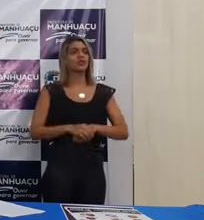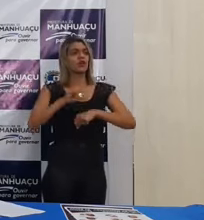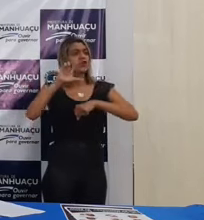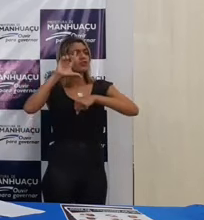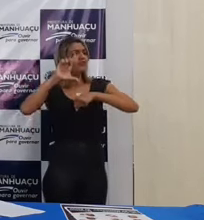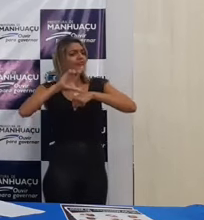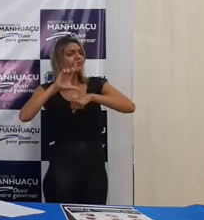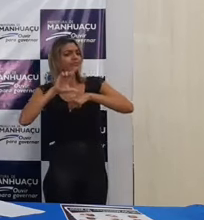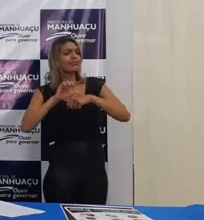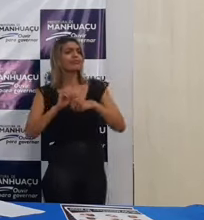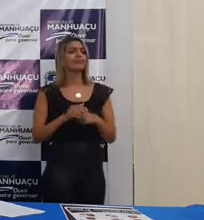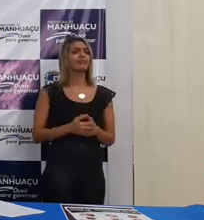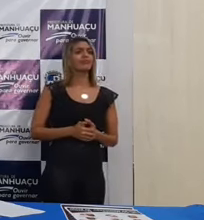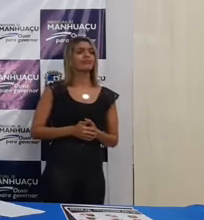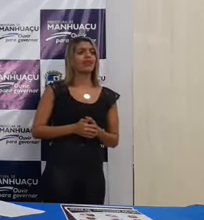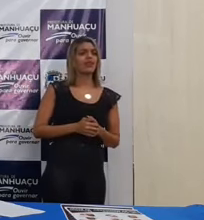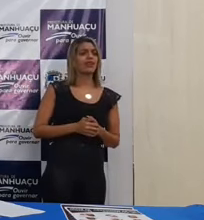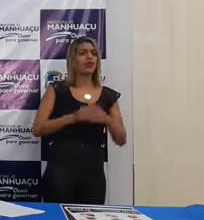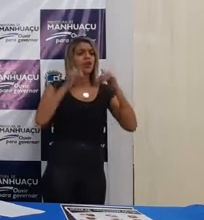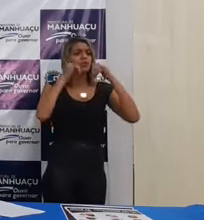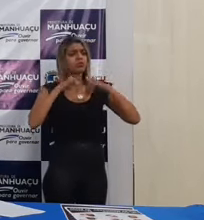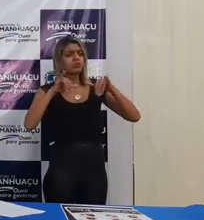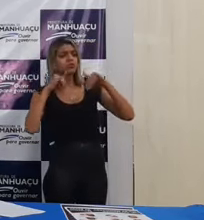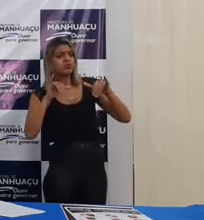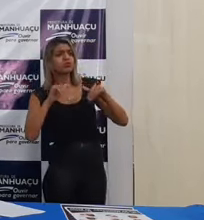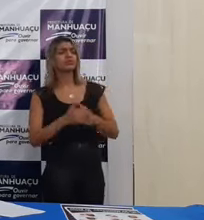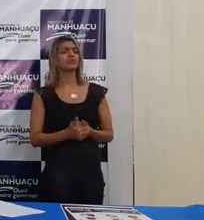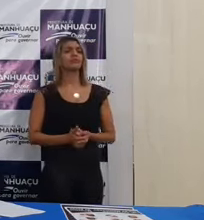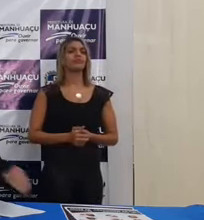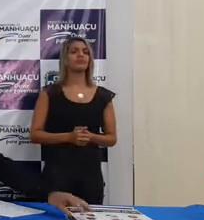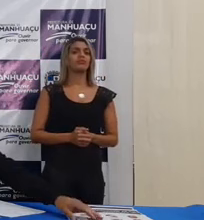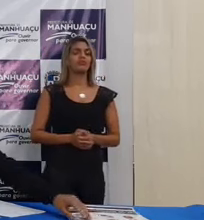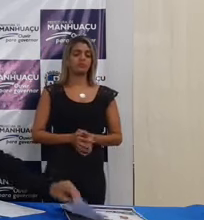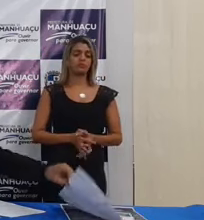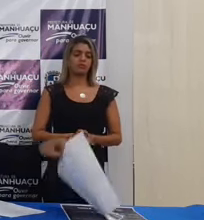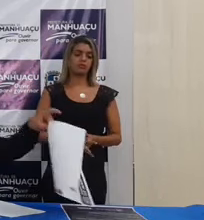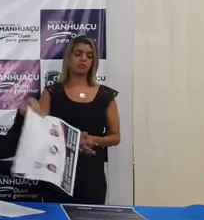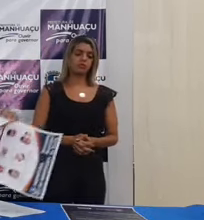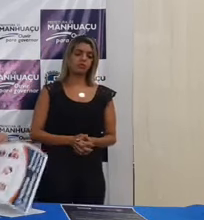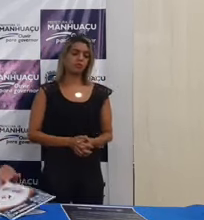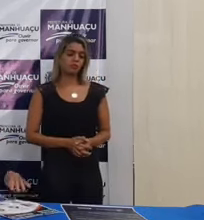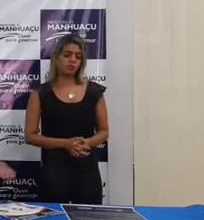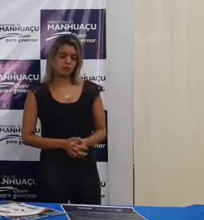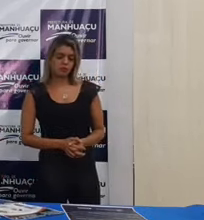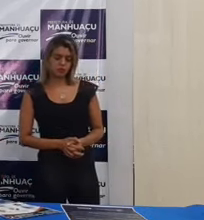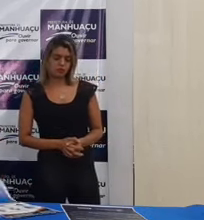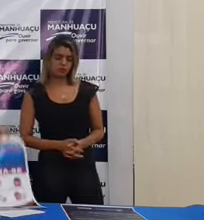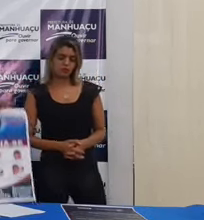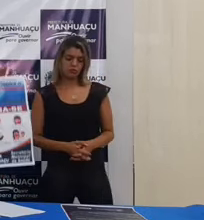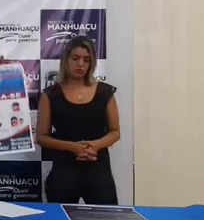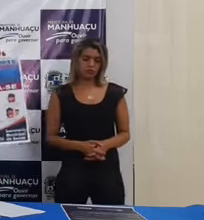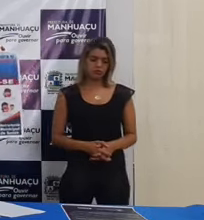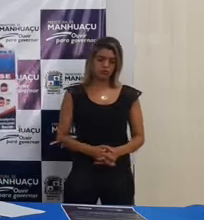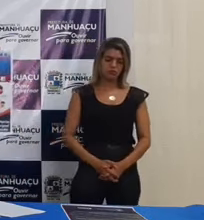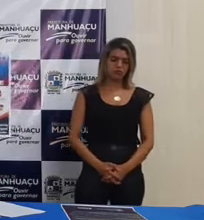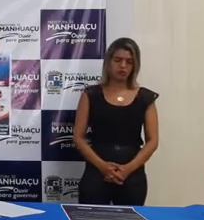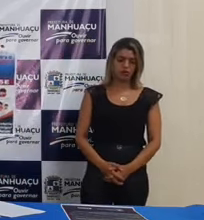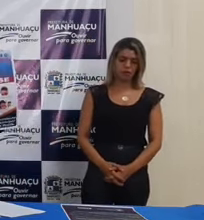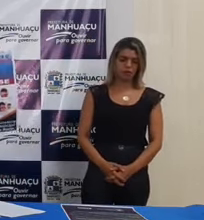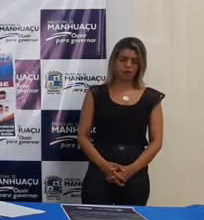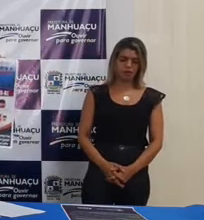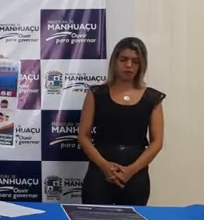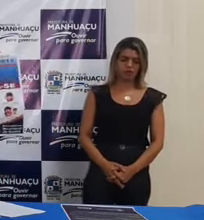todo o seu serviço. Então está na hora também de eles fazerem parte. Se ele chegar no comércio, tiver lá na porta